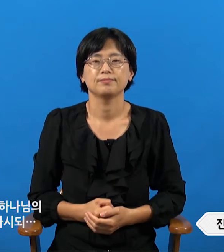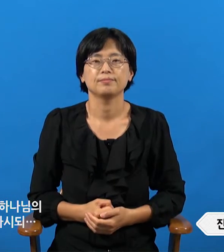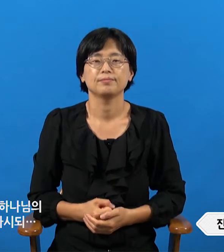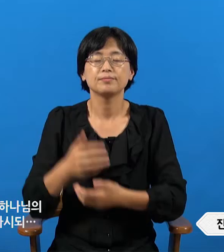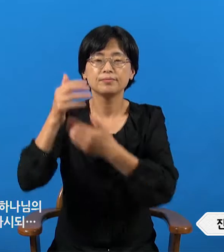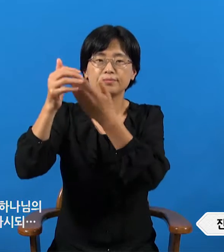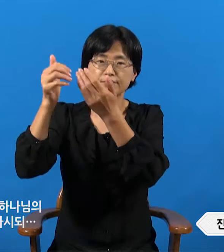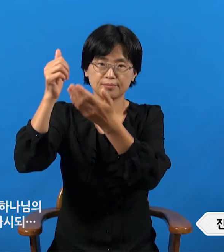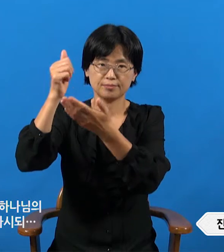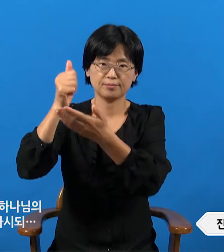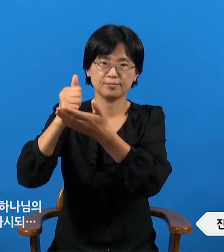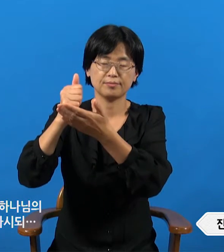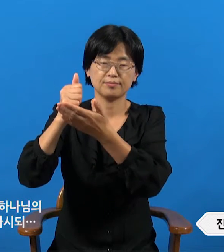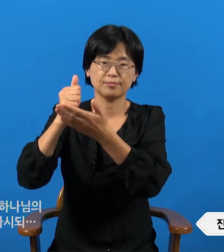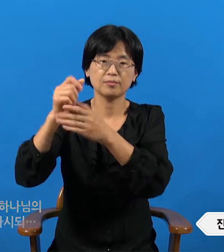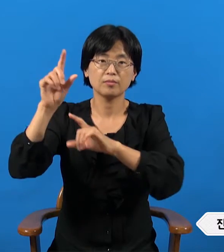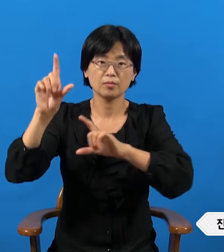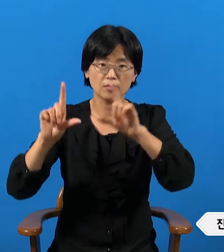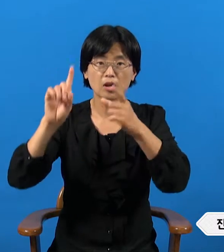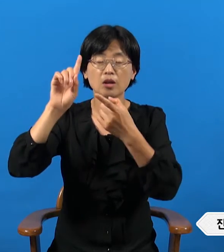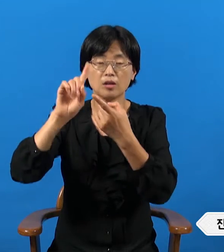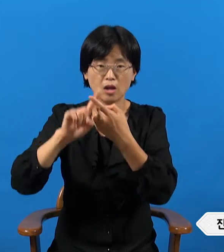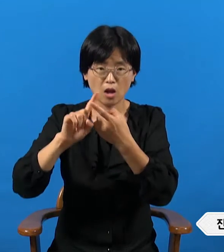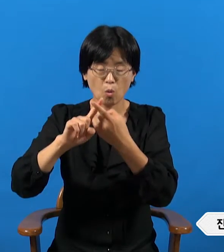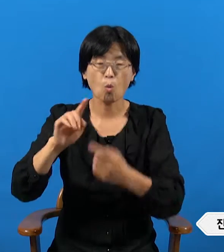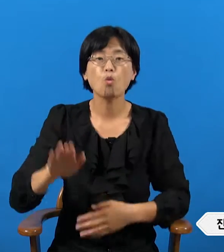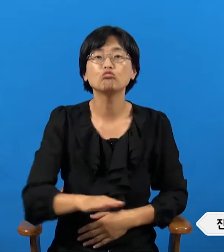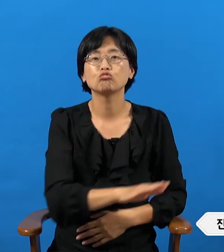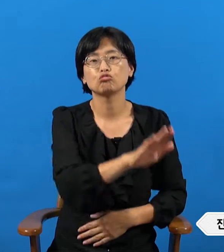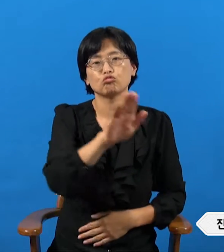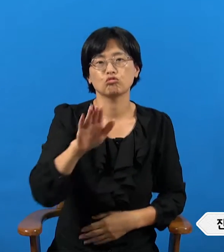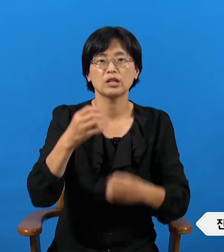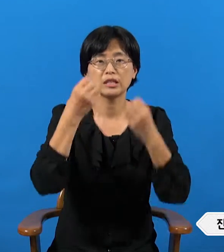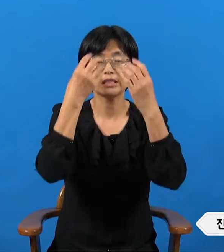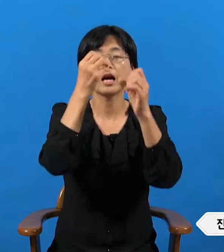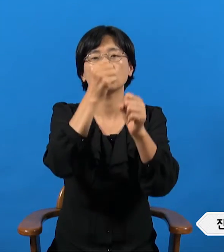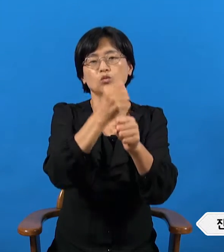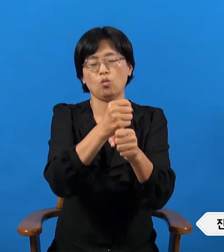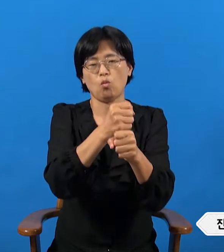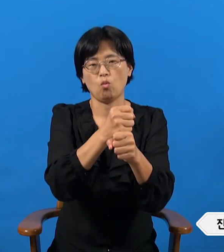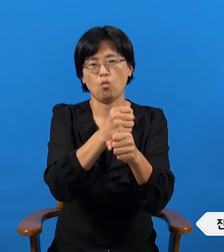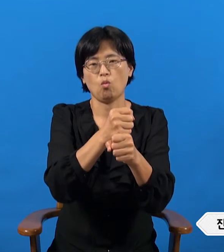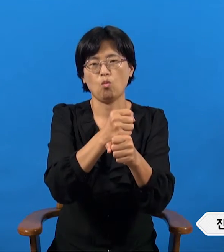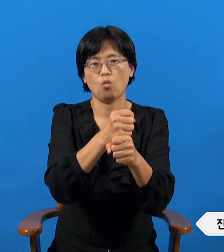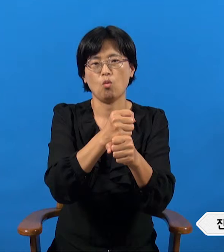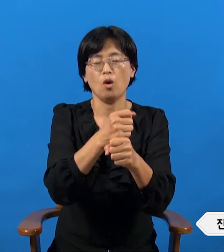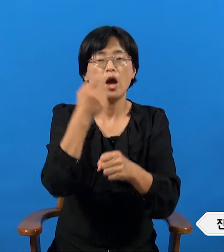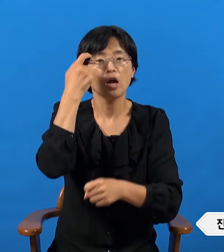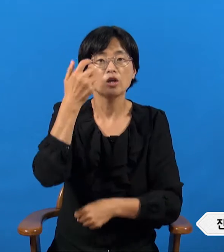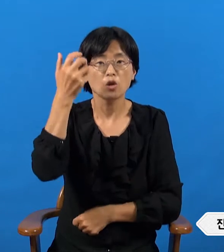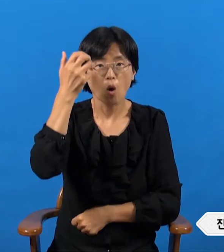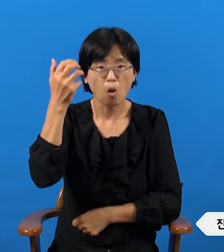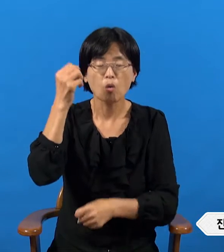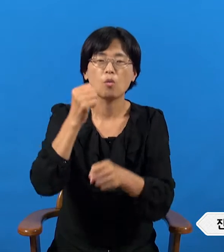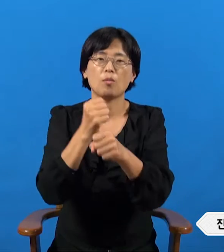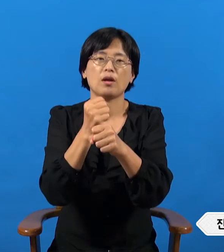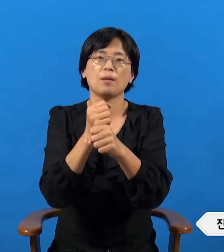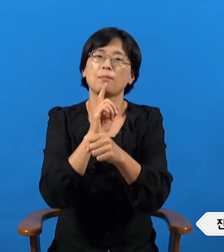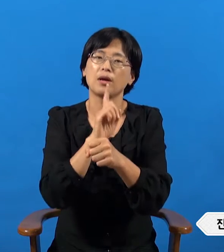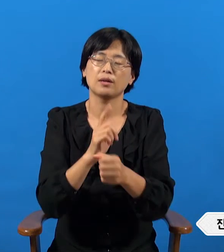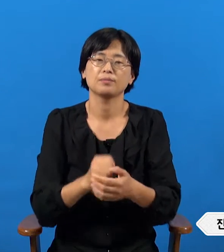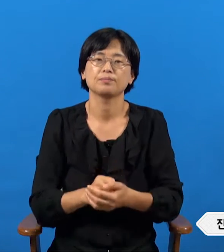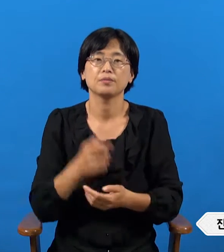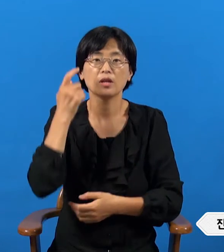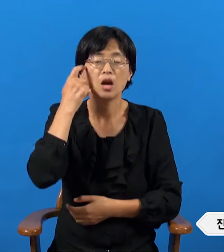창조하시되, 하나님께서 하나님의 형상대로 우리를 창조하셨다고 말씀합니다. 영으로